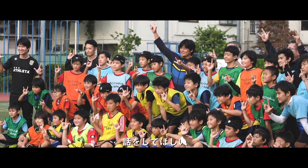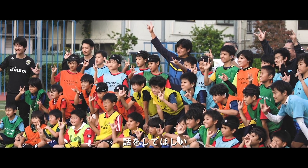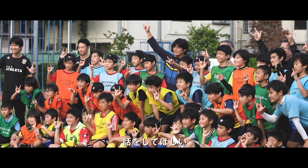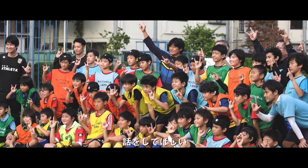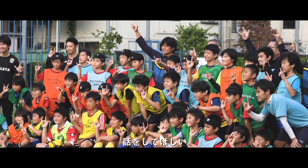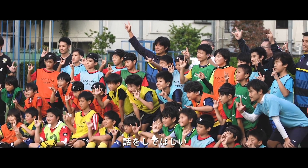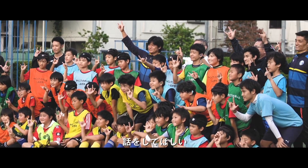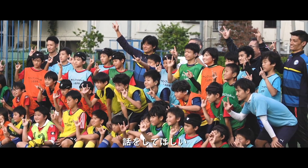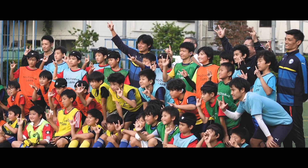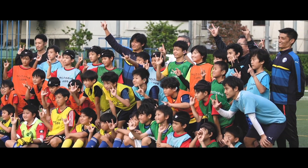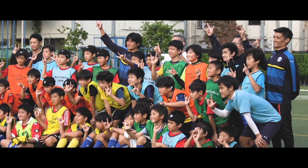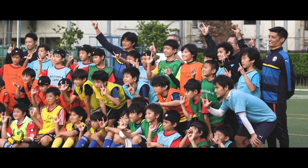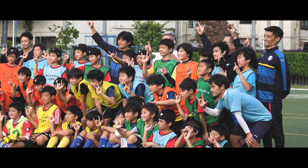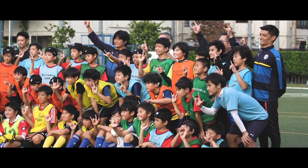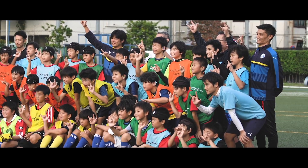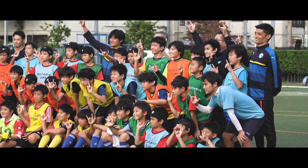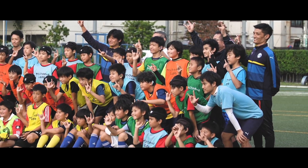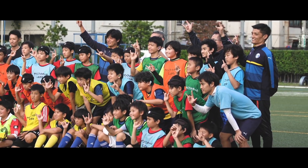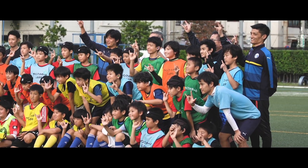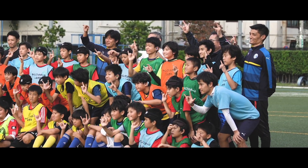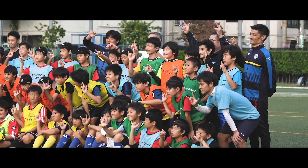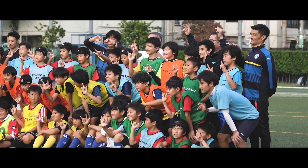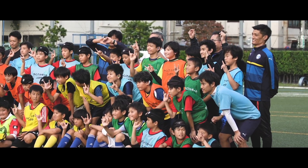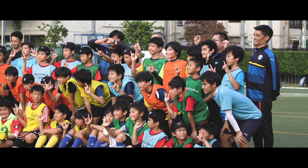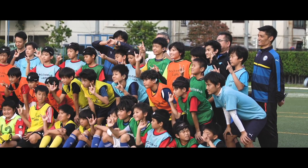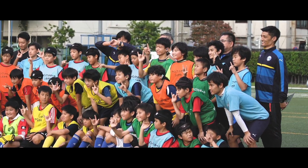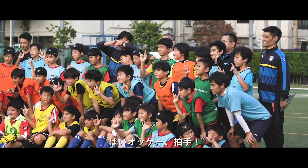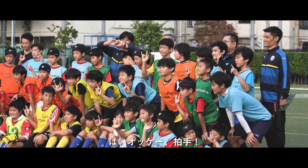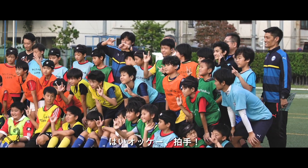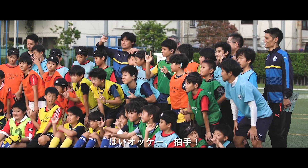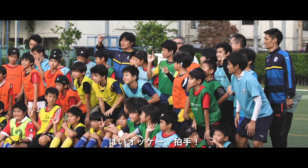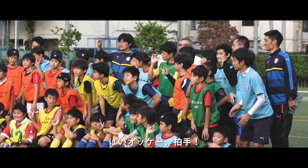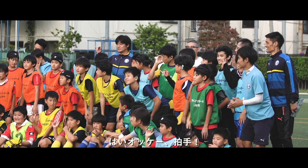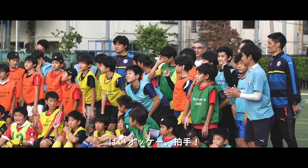思います。いいですか？大丈夫？はい。OK！ 拍手！